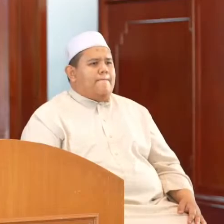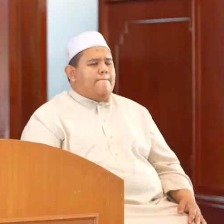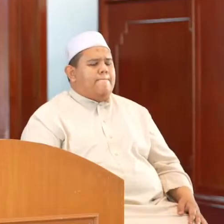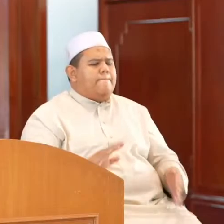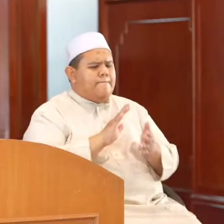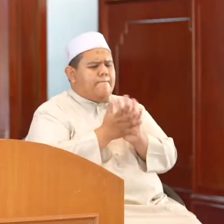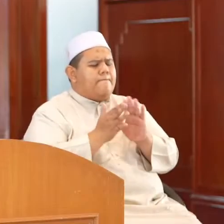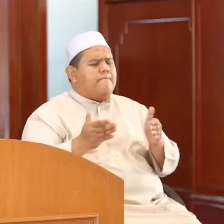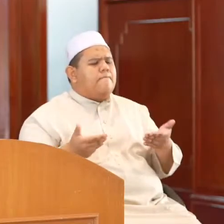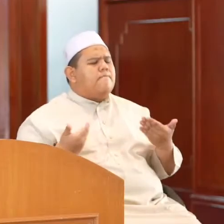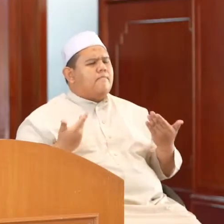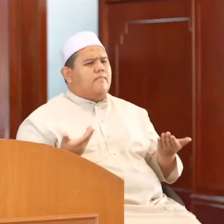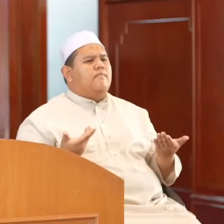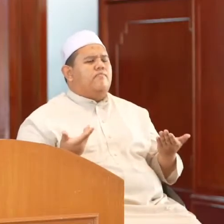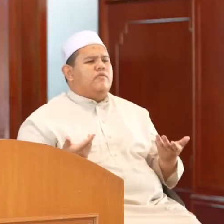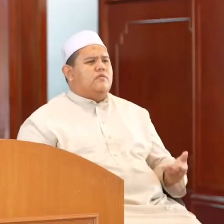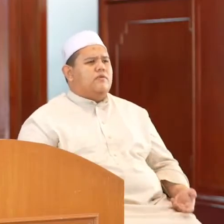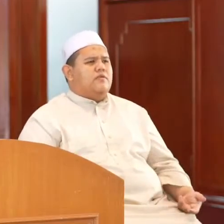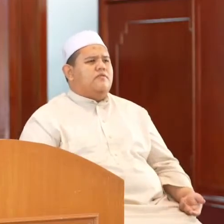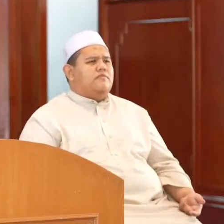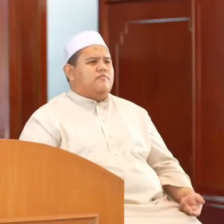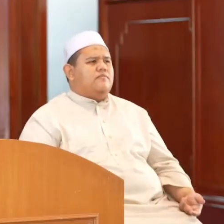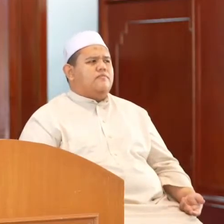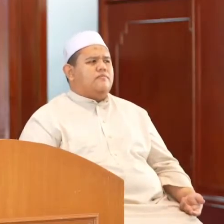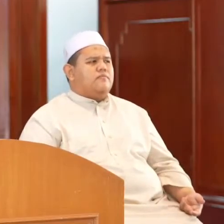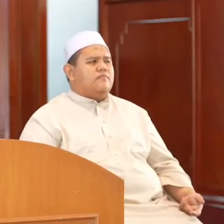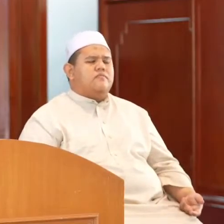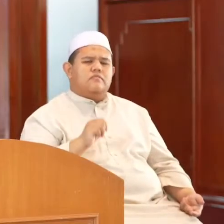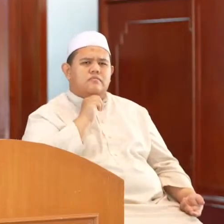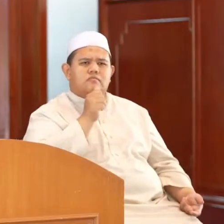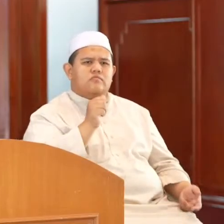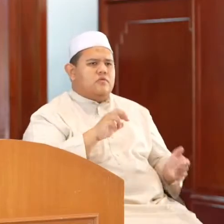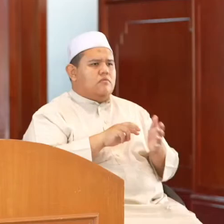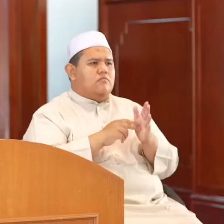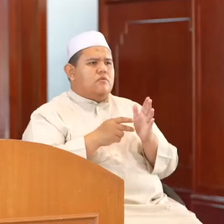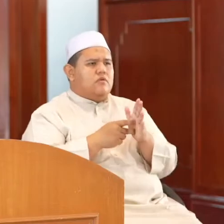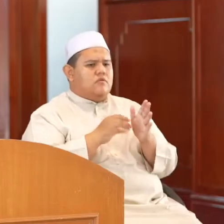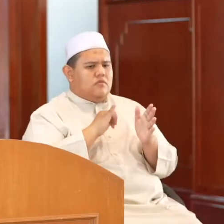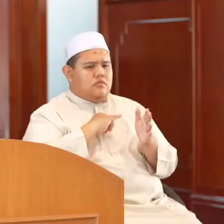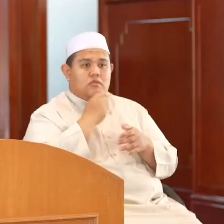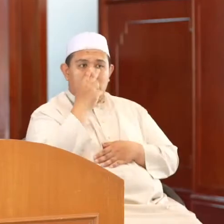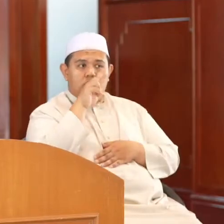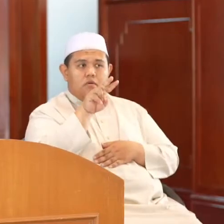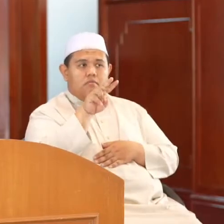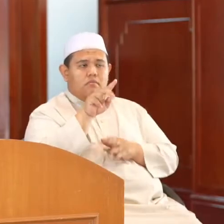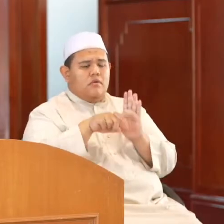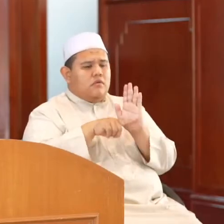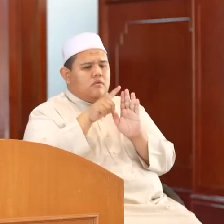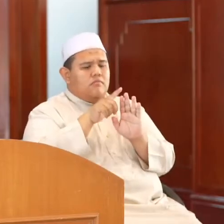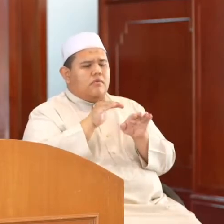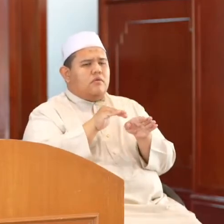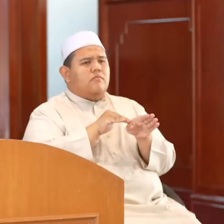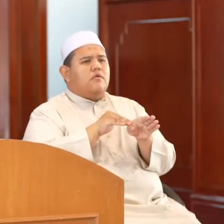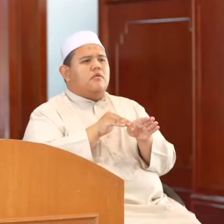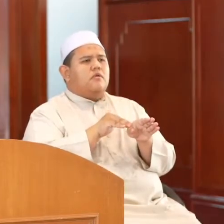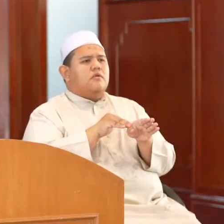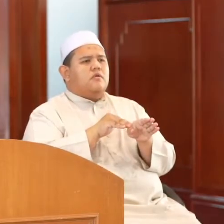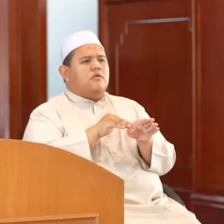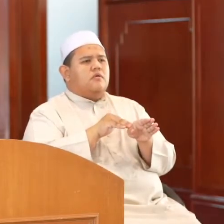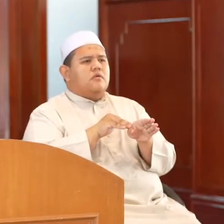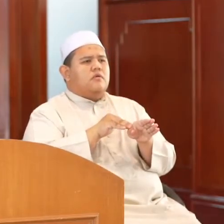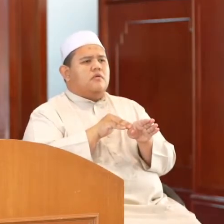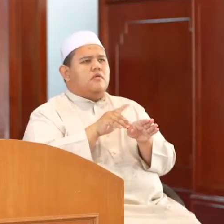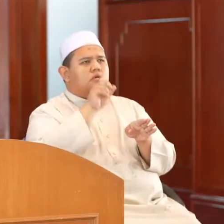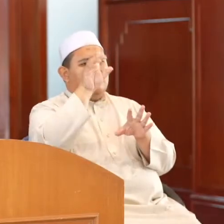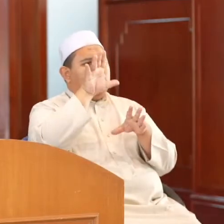Jadi macam mana ya? Ini bukan maknanya saya nampak lebih kepada redha